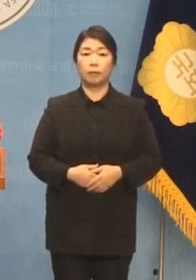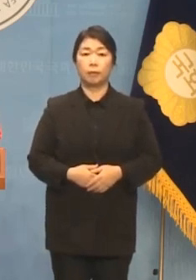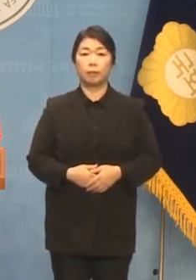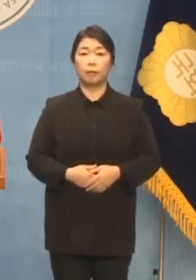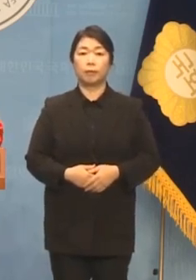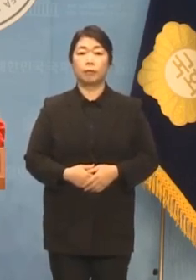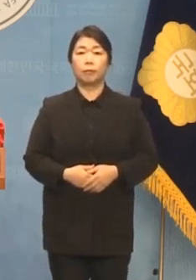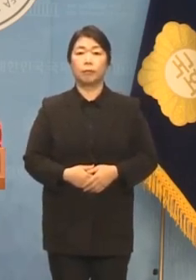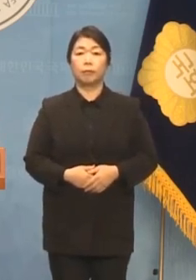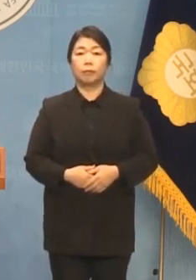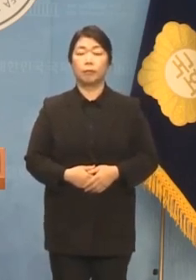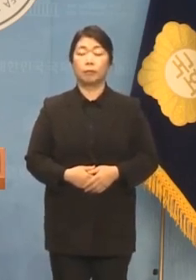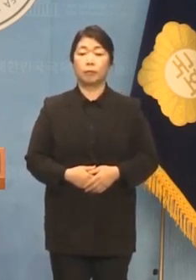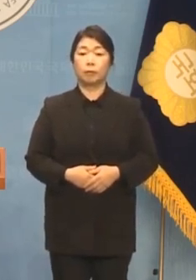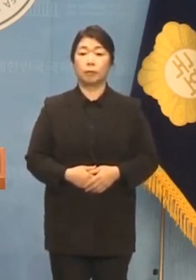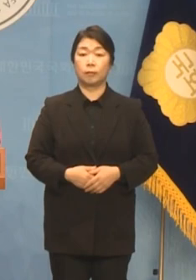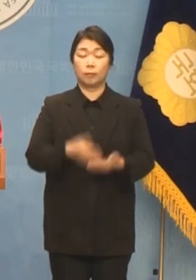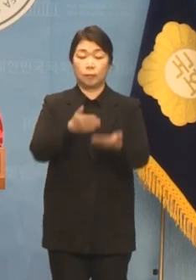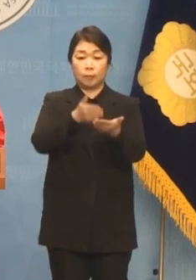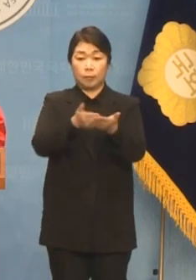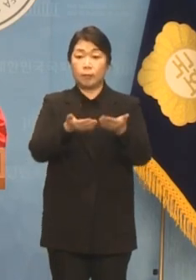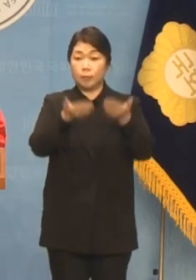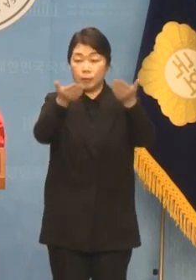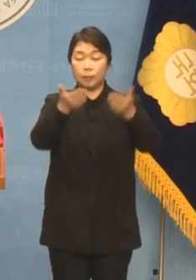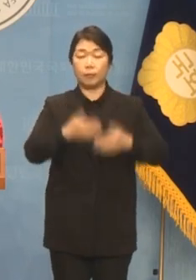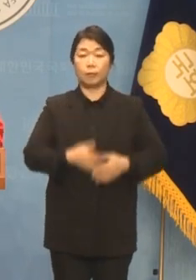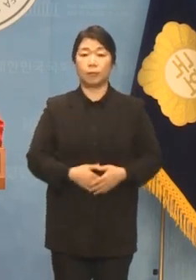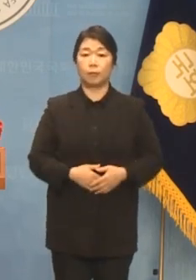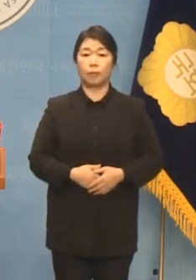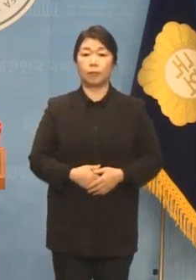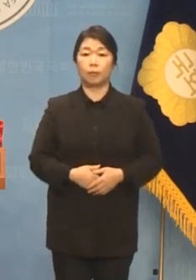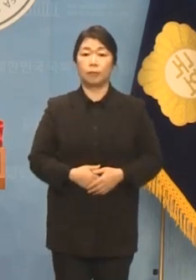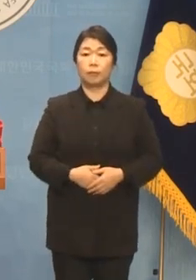섰습니다 그러면 어 논평을 읽도록